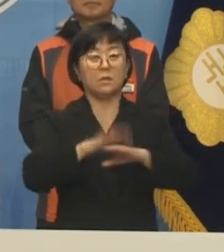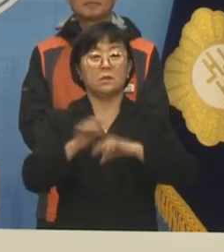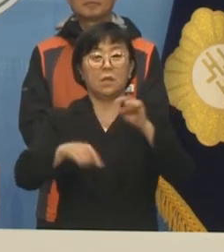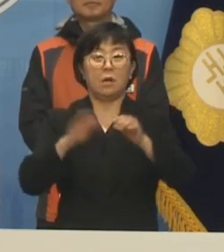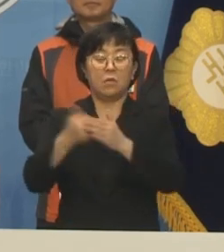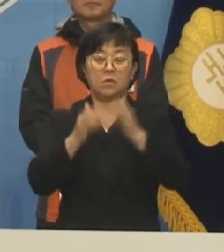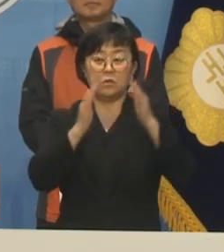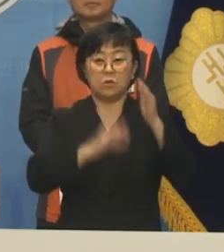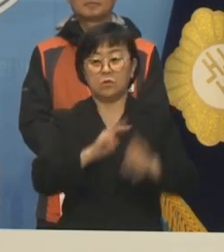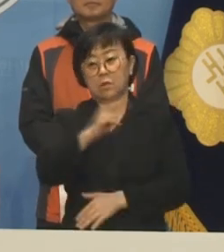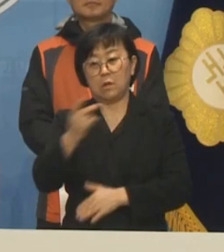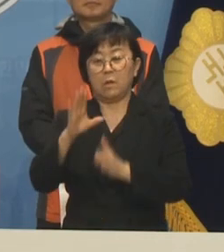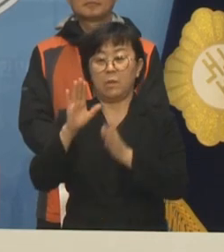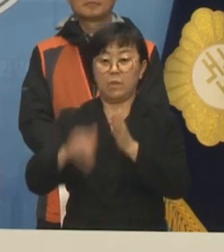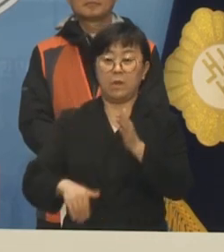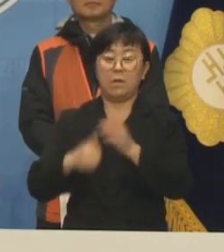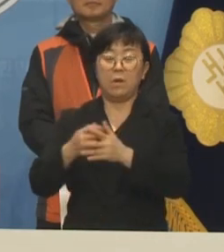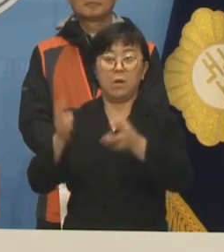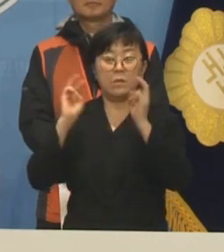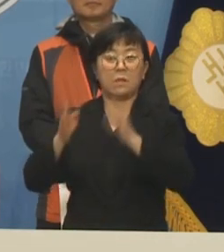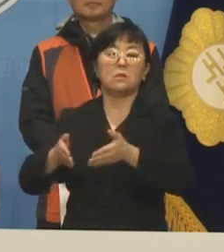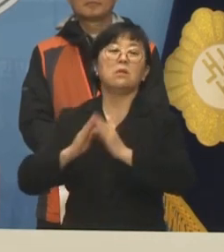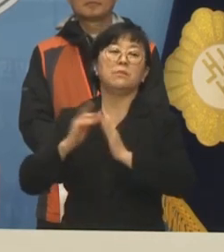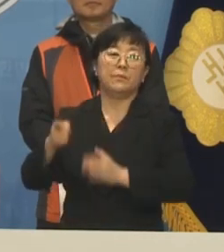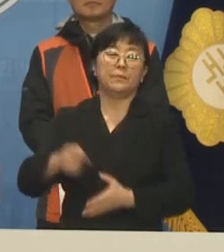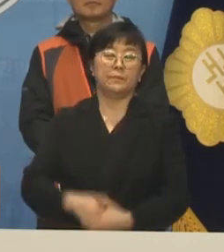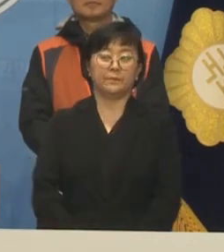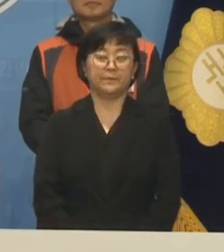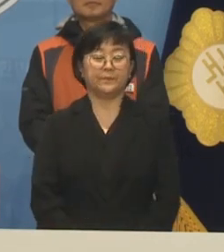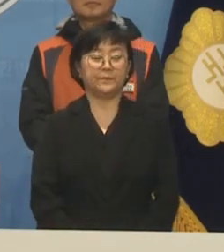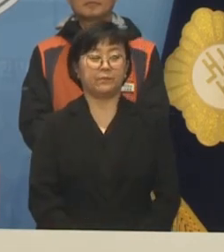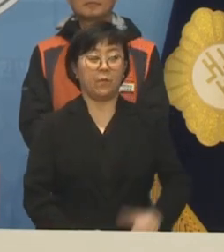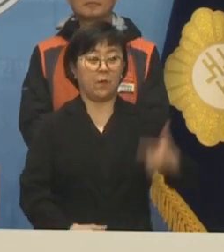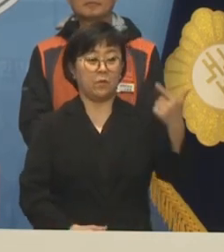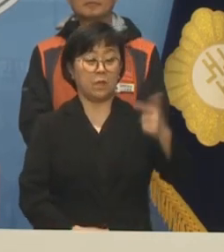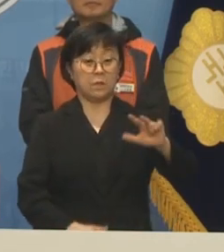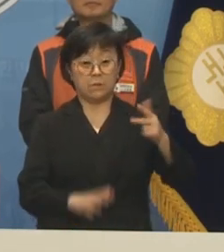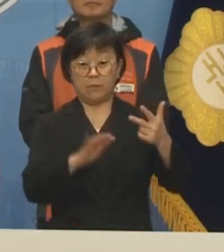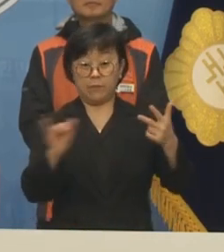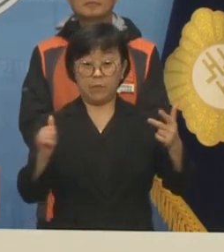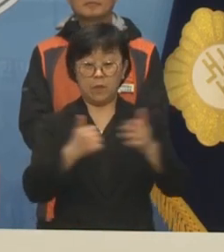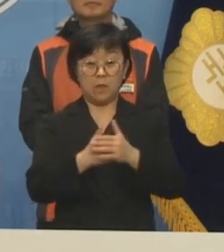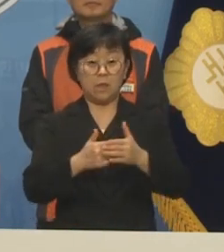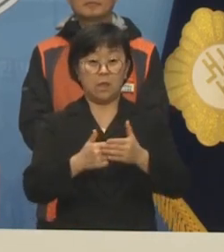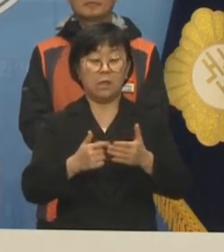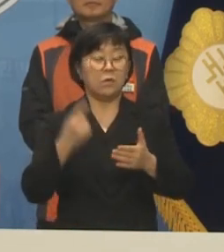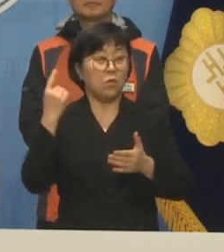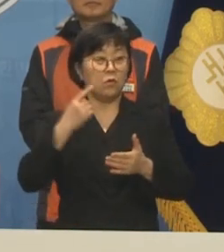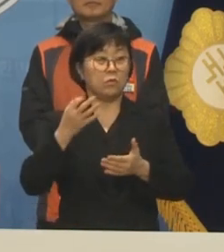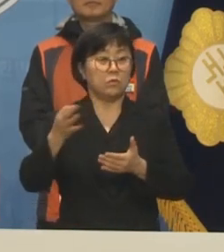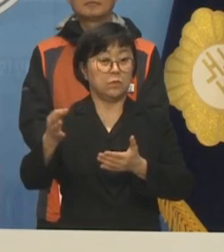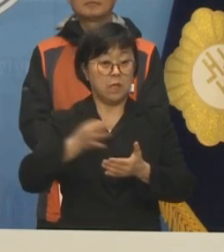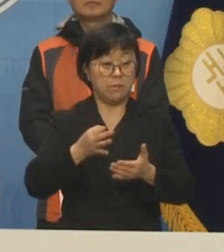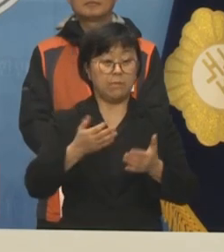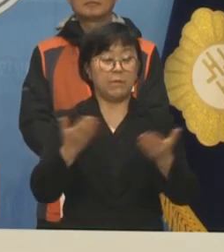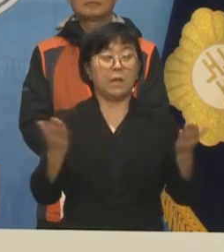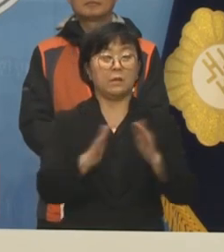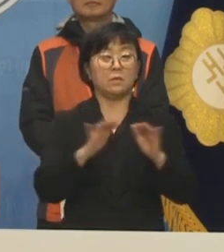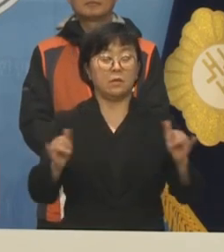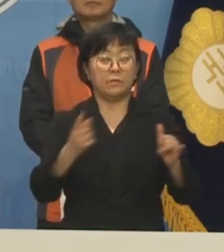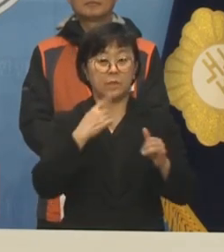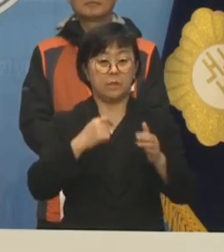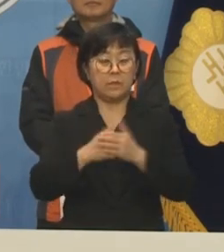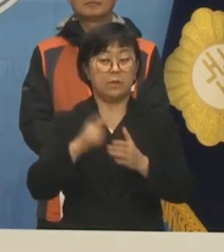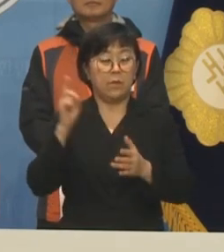전환 과정에서 자회사를 설립하였다. 6,700여 명의 톨게이트 요금 수납원 중에